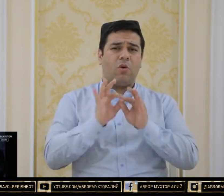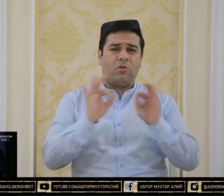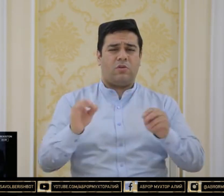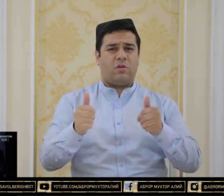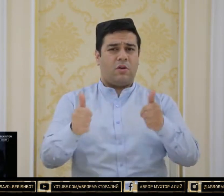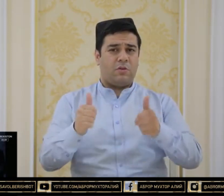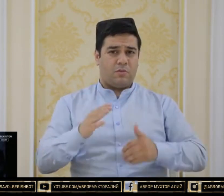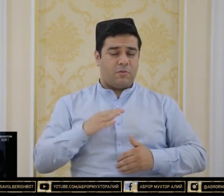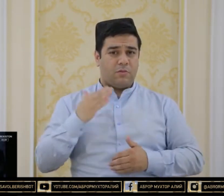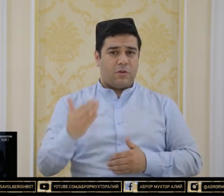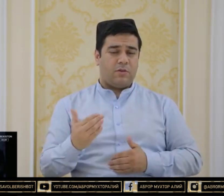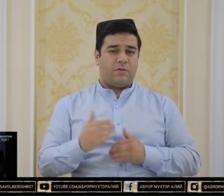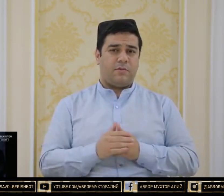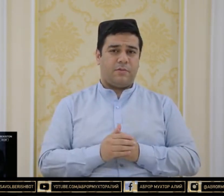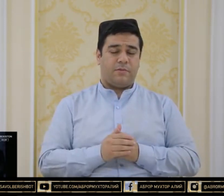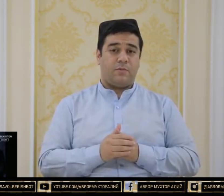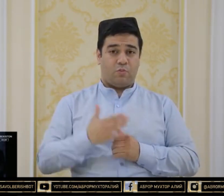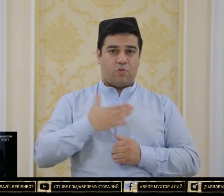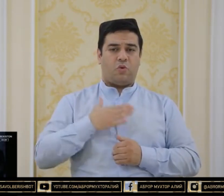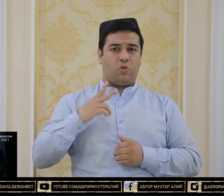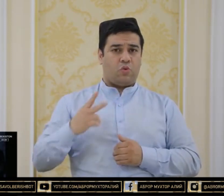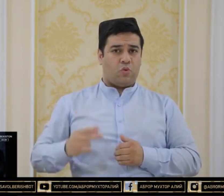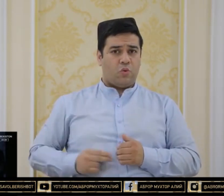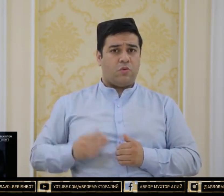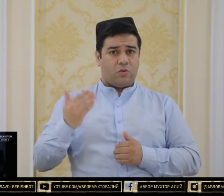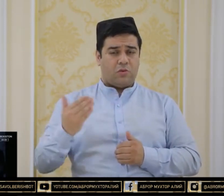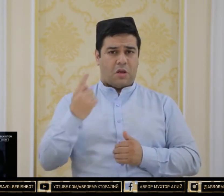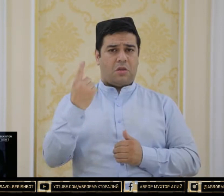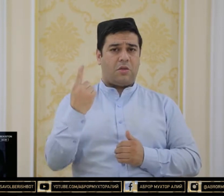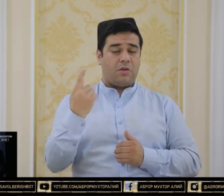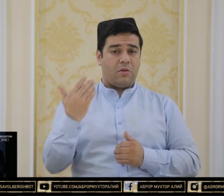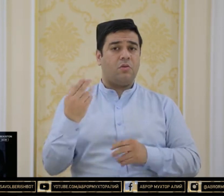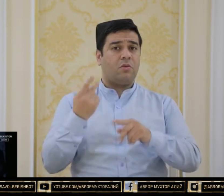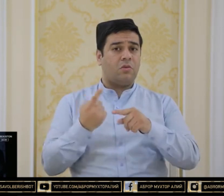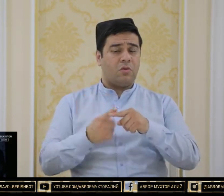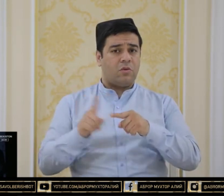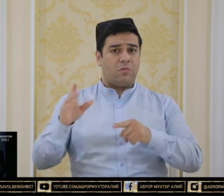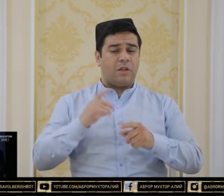edi. Qizim ham